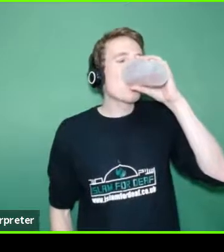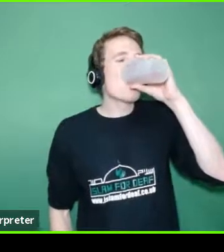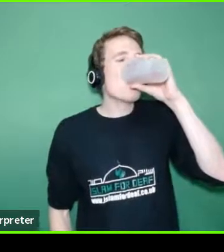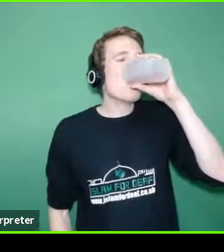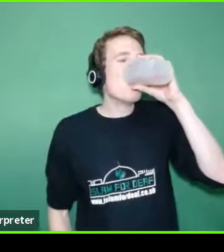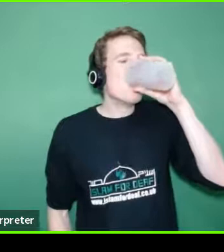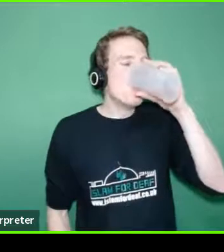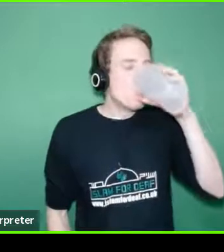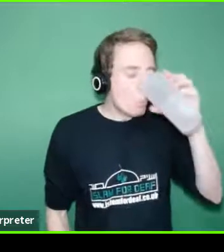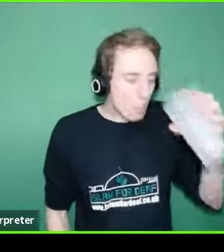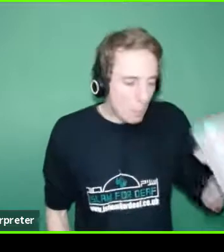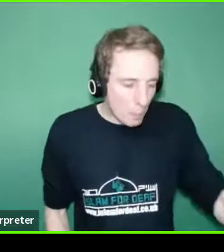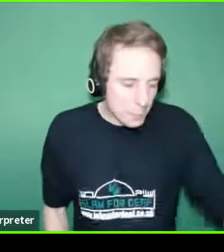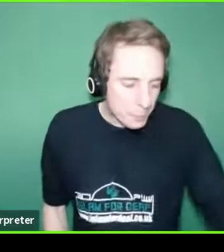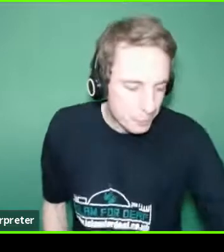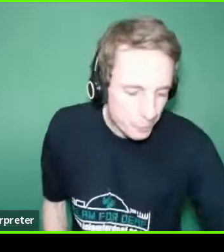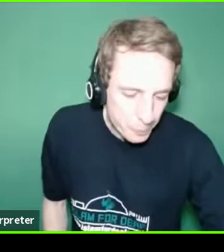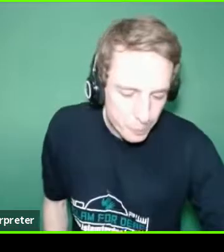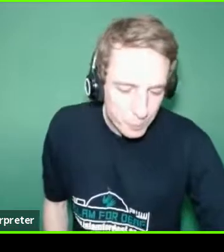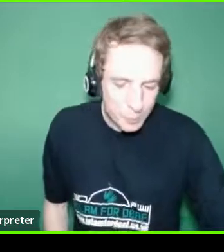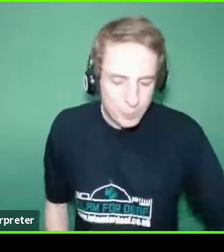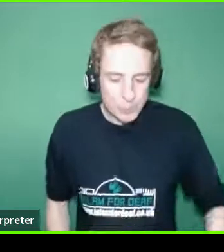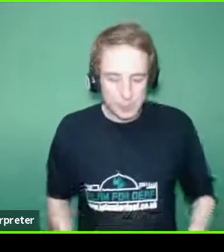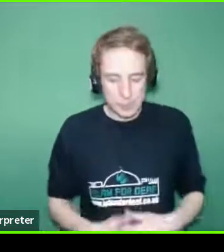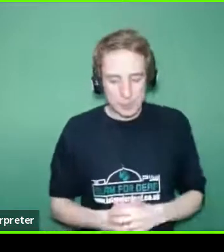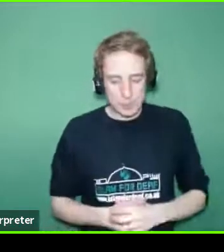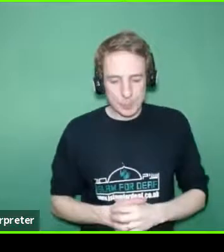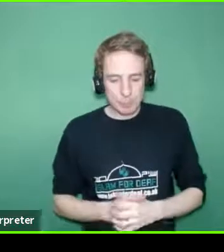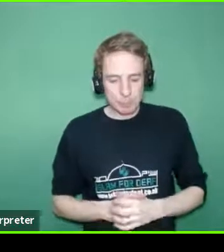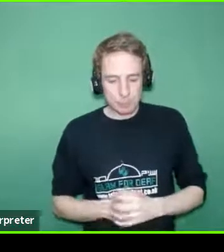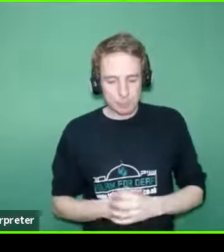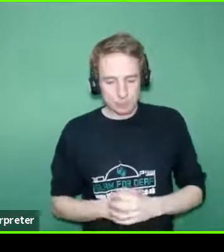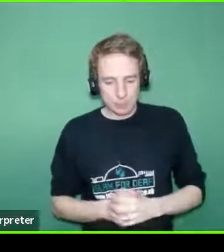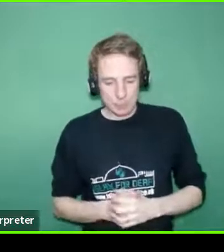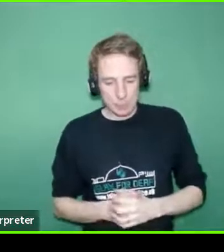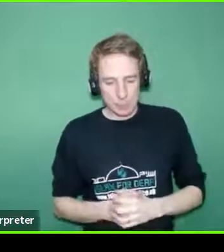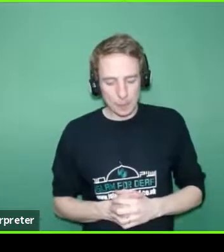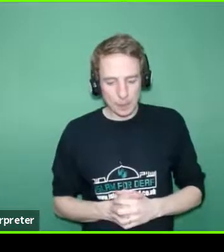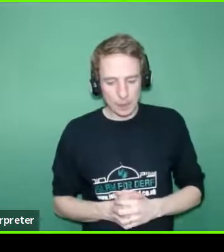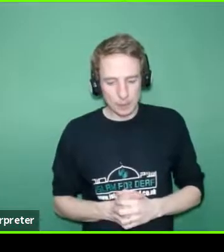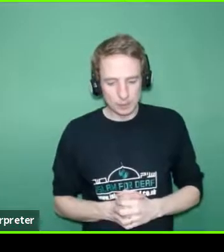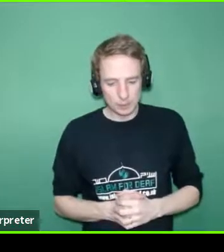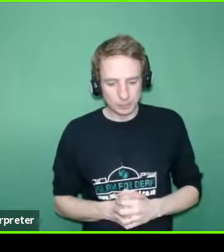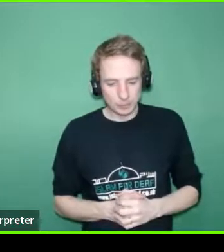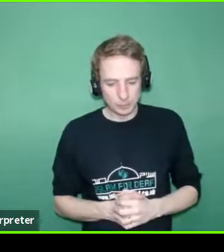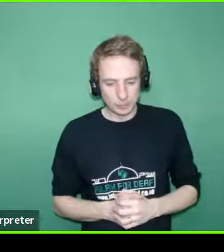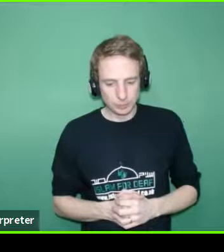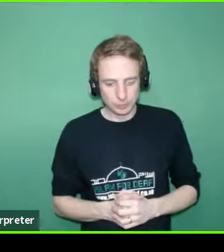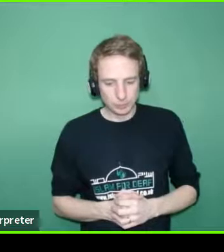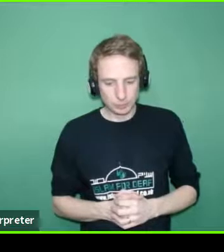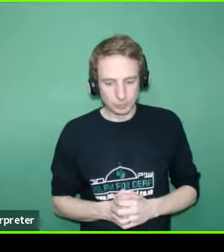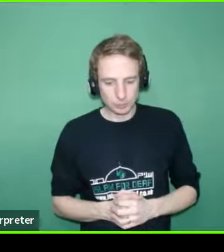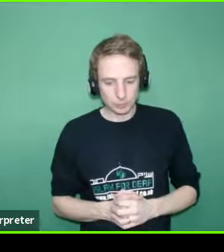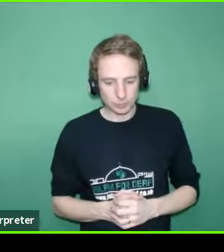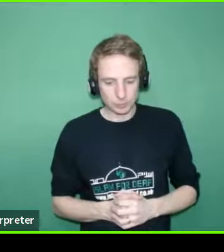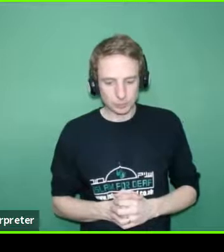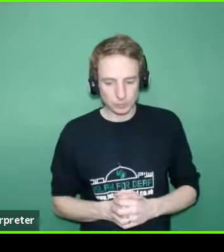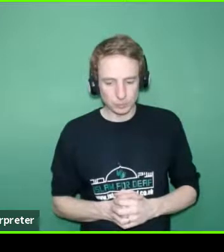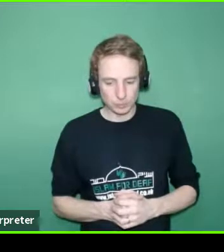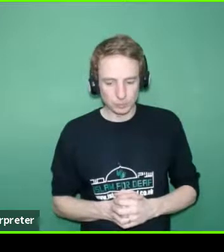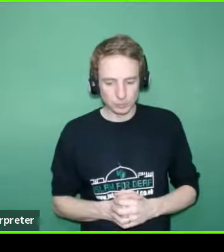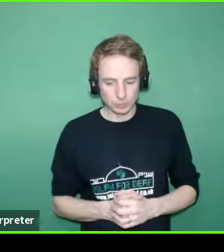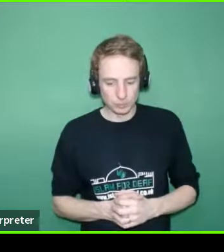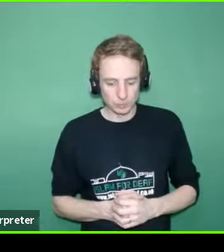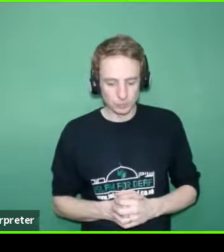نسأل الله العافية والسلامة، والله أعلم، وصلى الله على نبينا محمد وعلى آله وصحبه. جزاكم الله خير وبارك فيكم